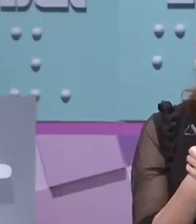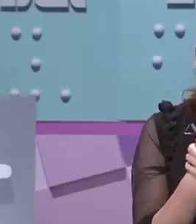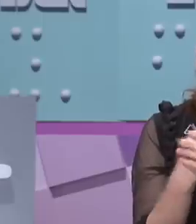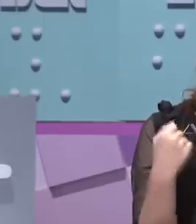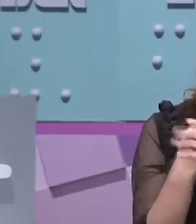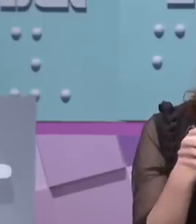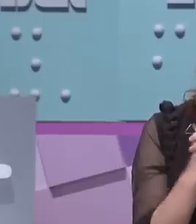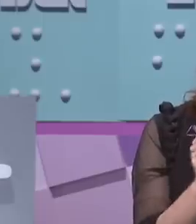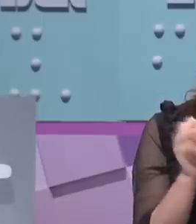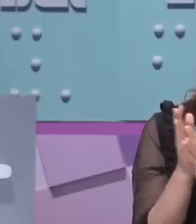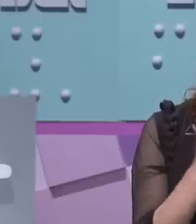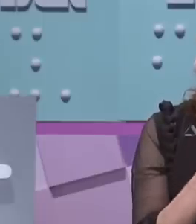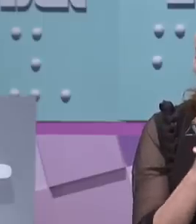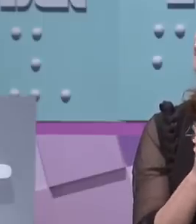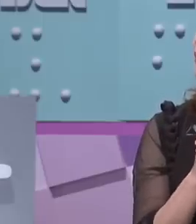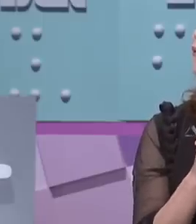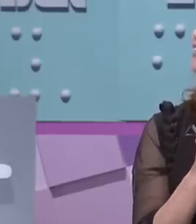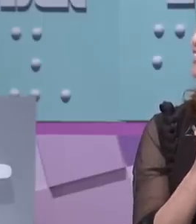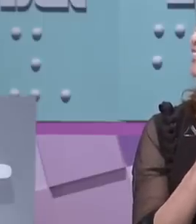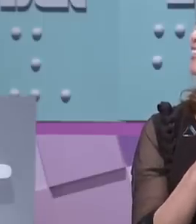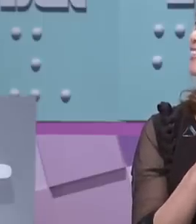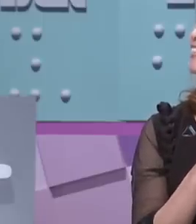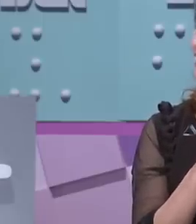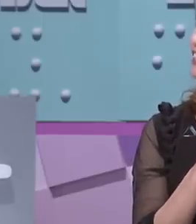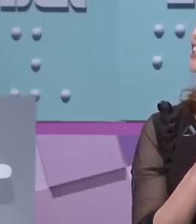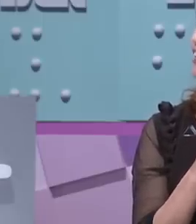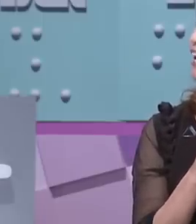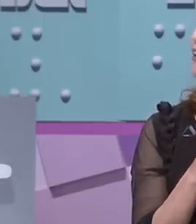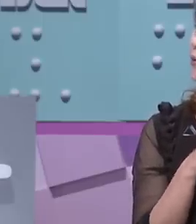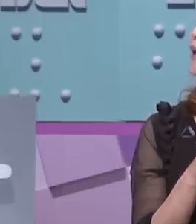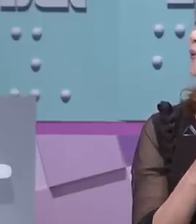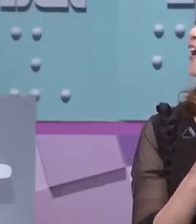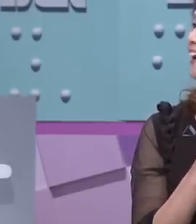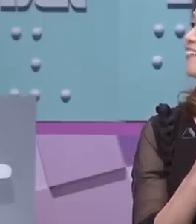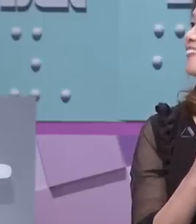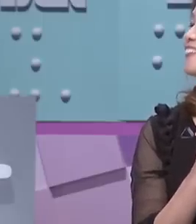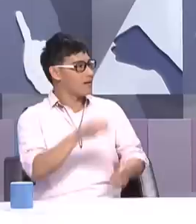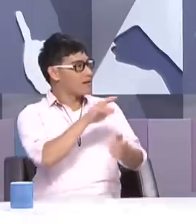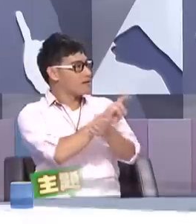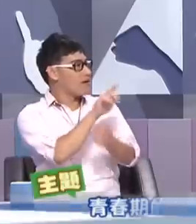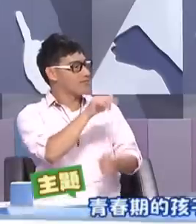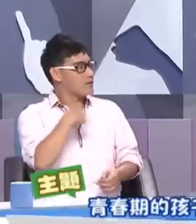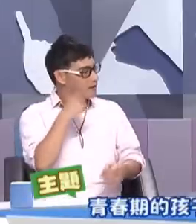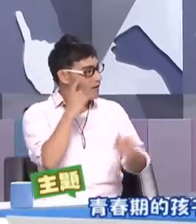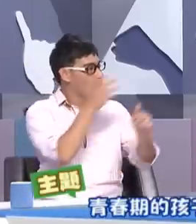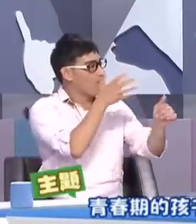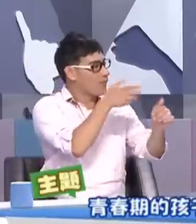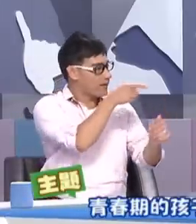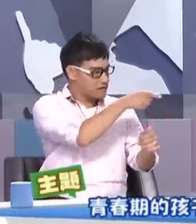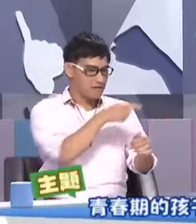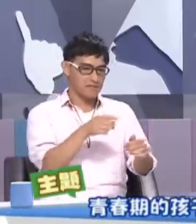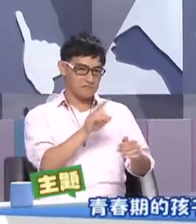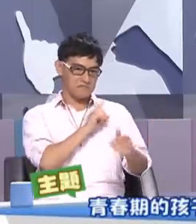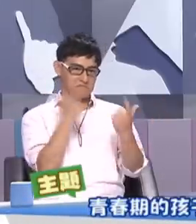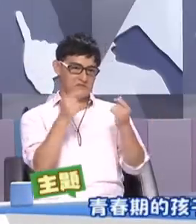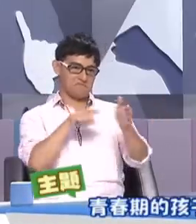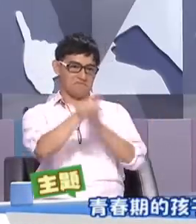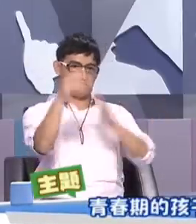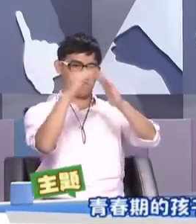所以我觉得很庆幸现在其实我们的关系其实真的越来越好。 林老师啊，我想请问啊，您